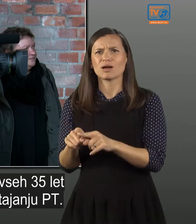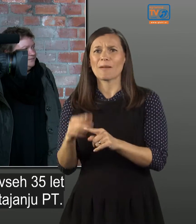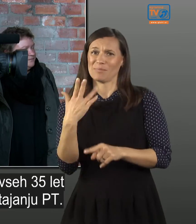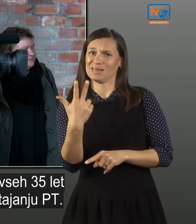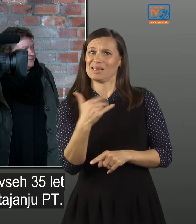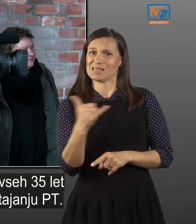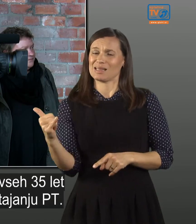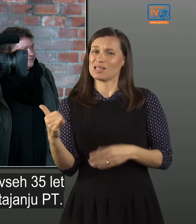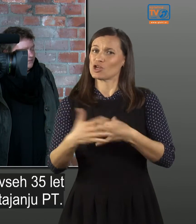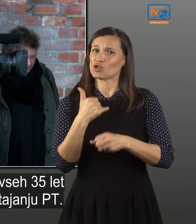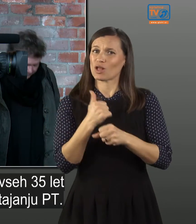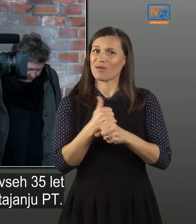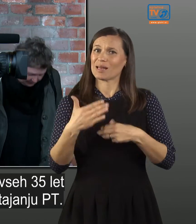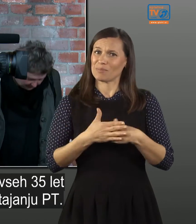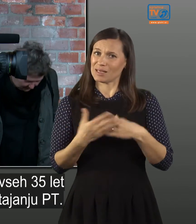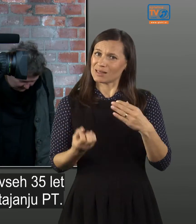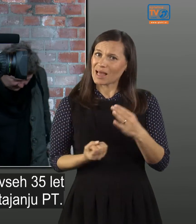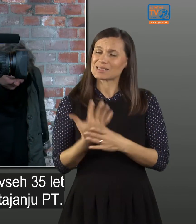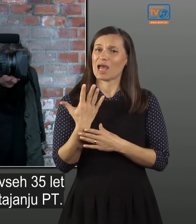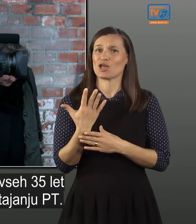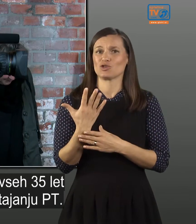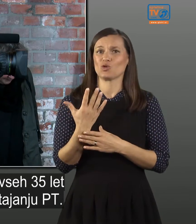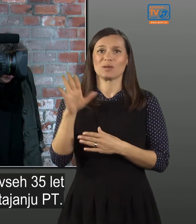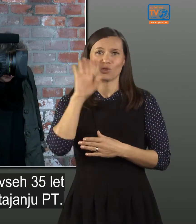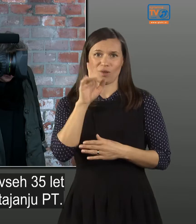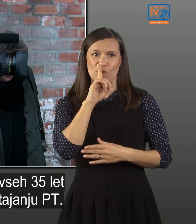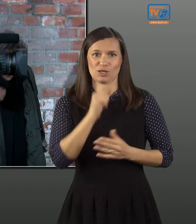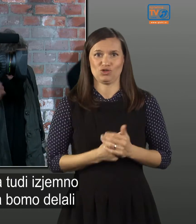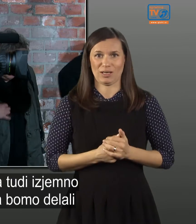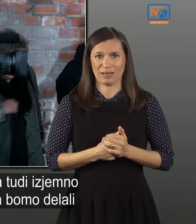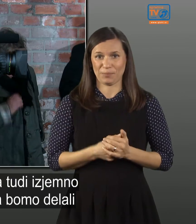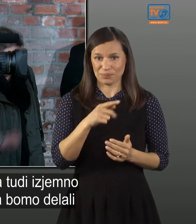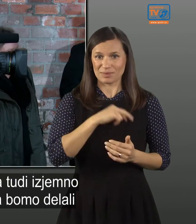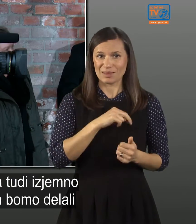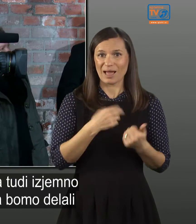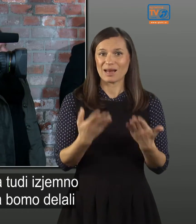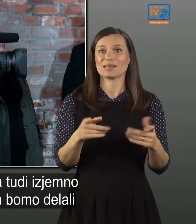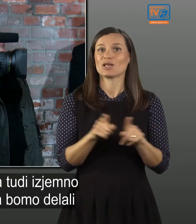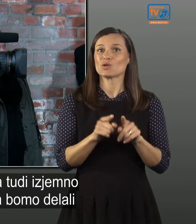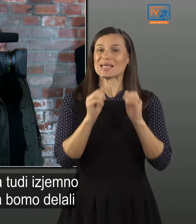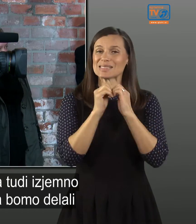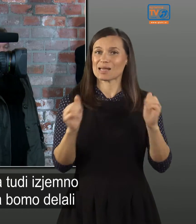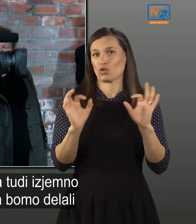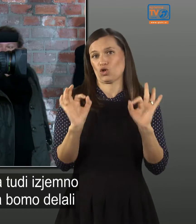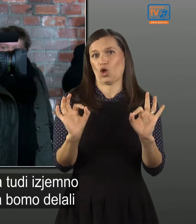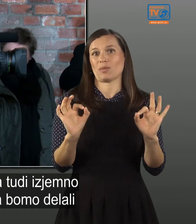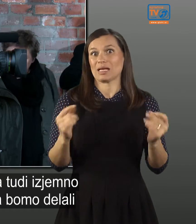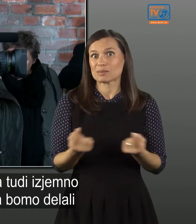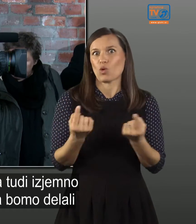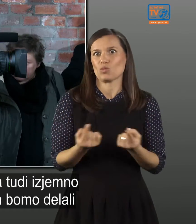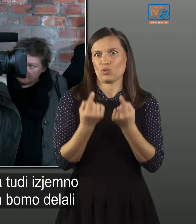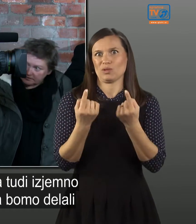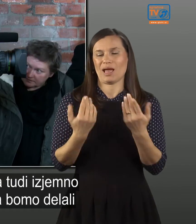35 letih sodelovali pri nastajanju Prisluhnimo tišini. Dejansko je nagrada tudi izjemno